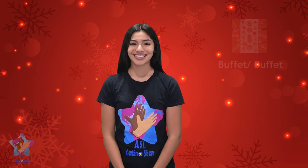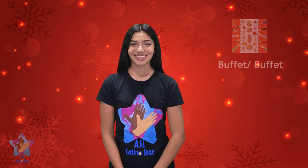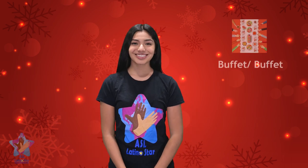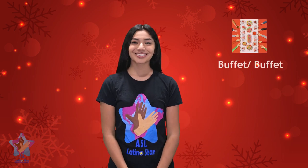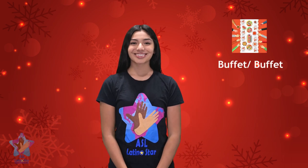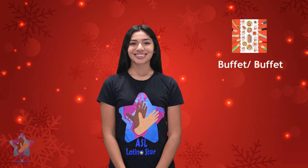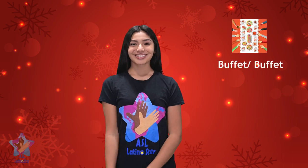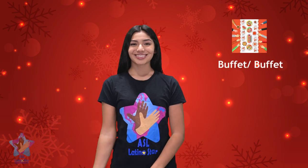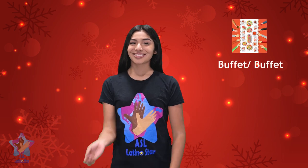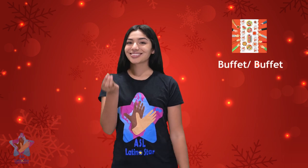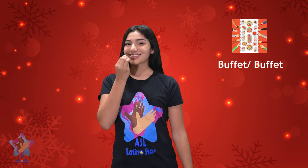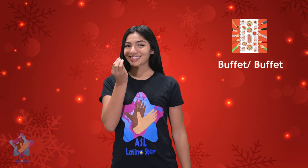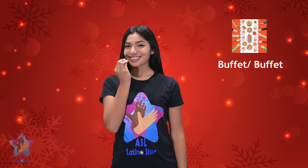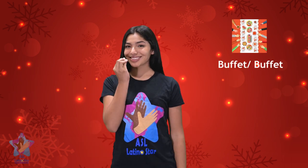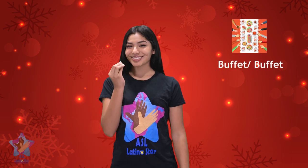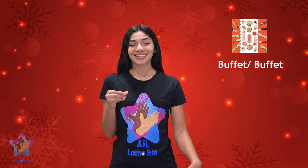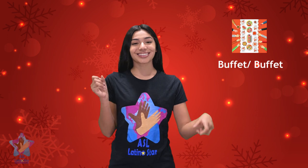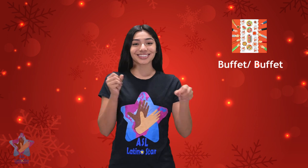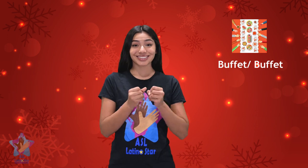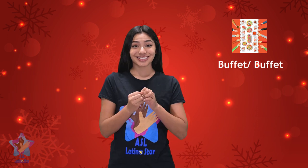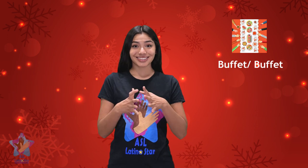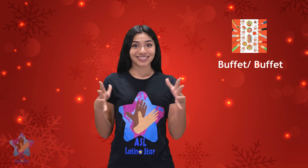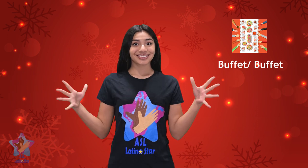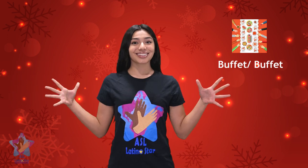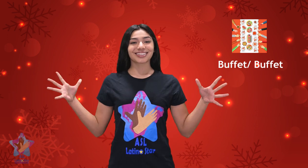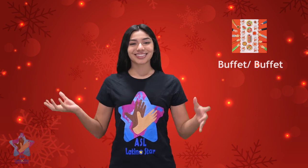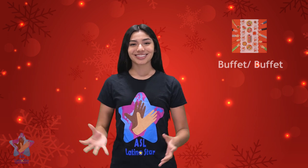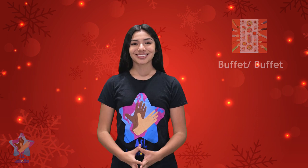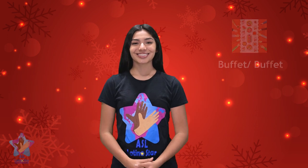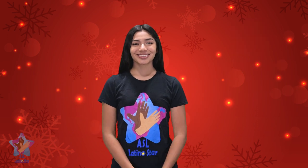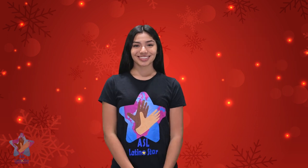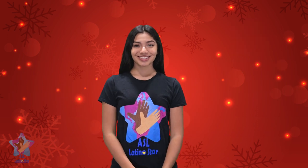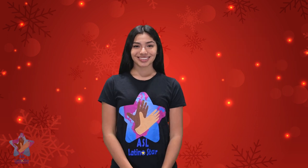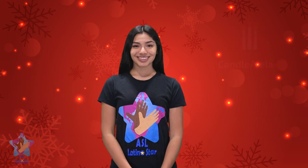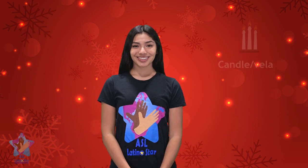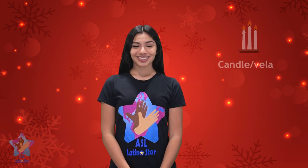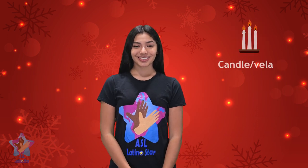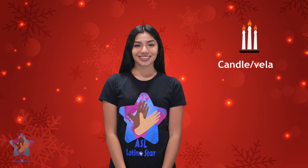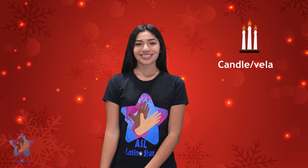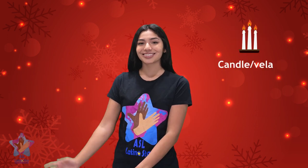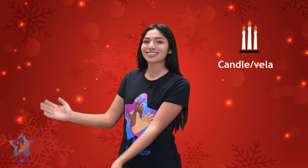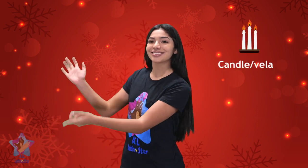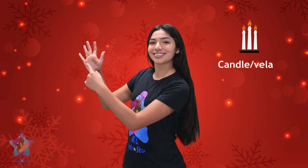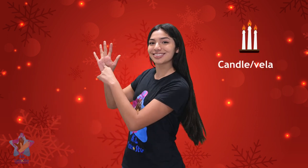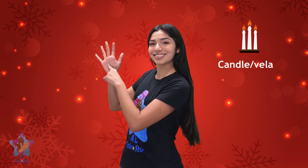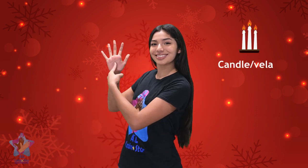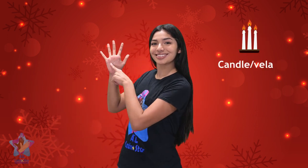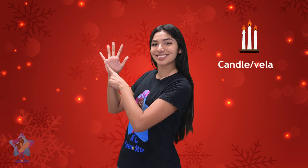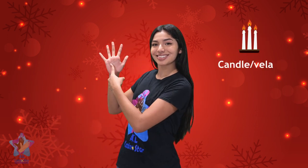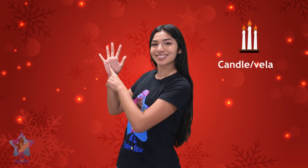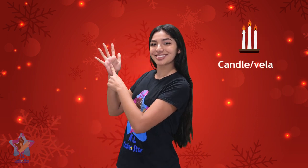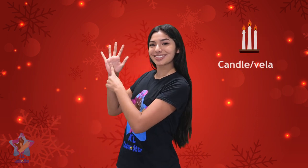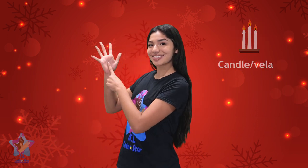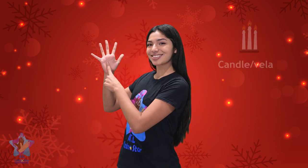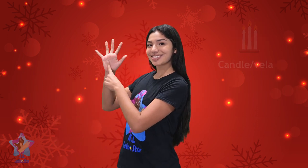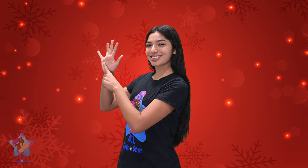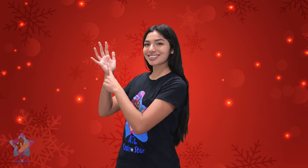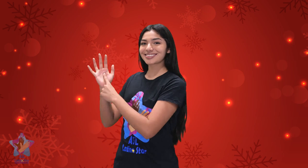Buffet. Buffet. Buffet. Candle. Vela. Vela.